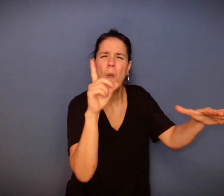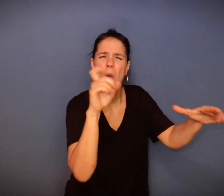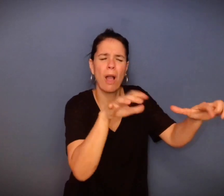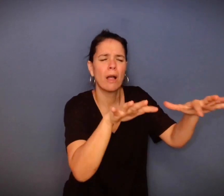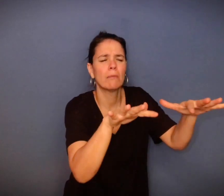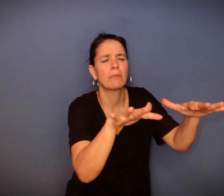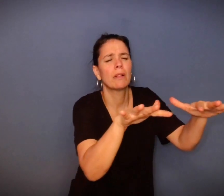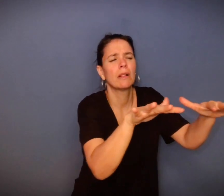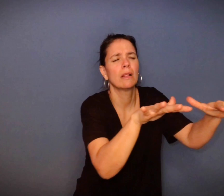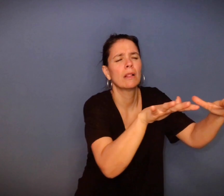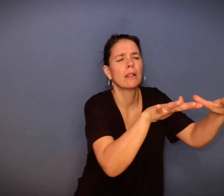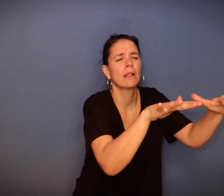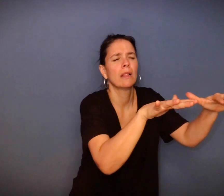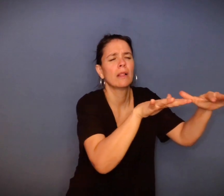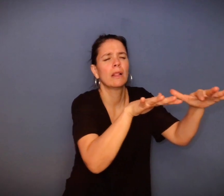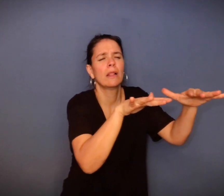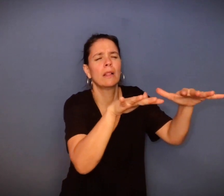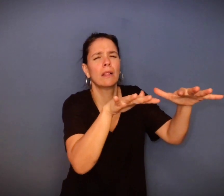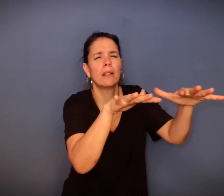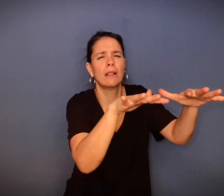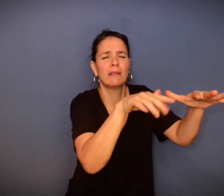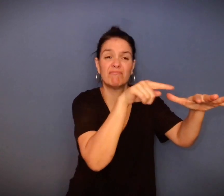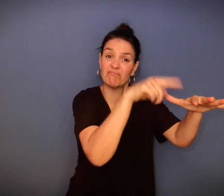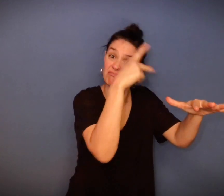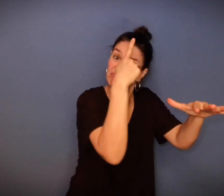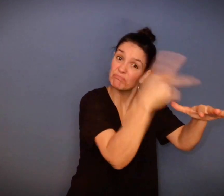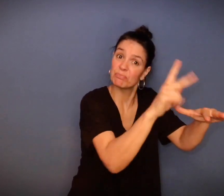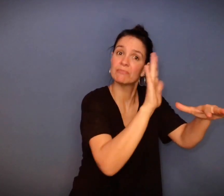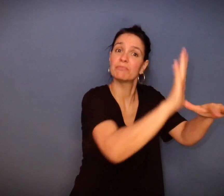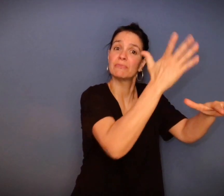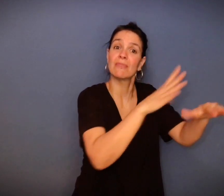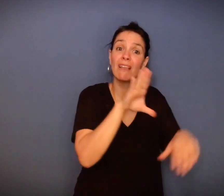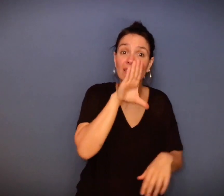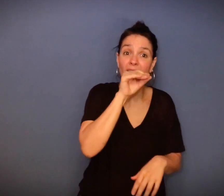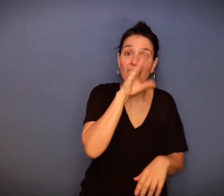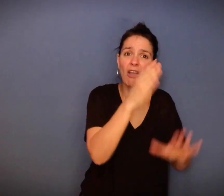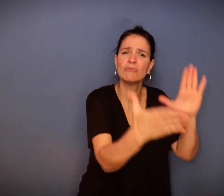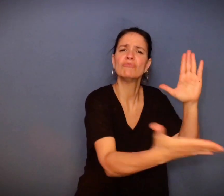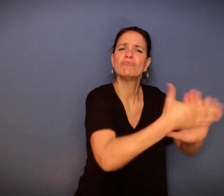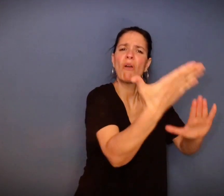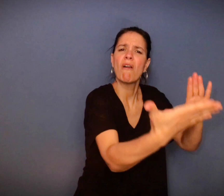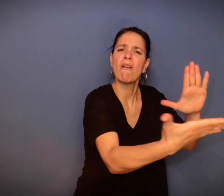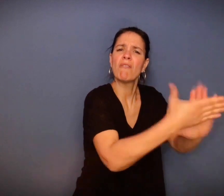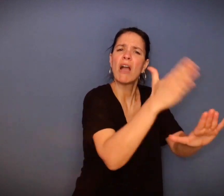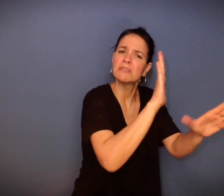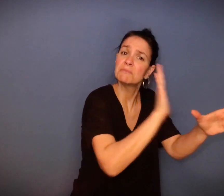et parvint Caïnca au grand marais habité par les canards sauvages.